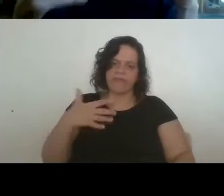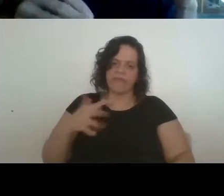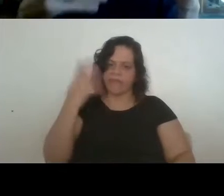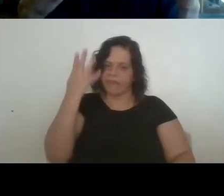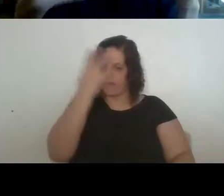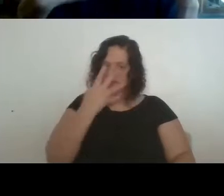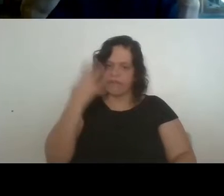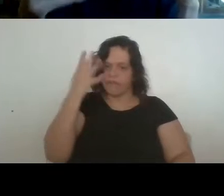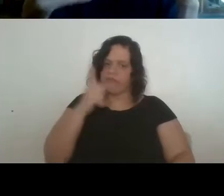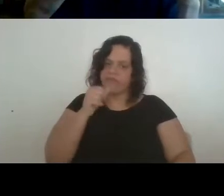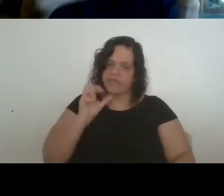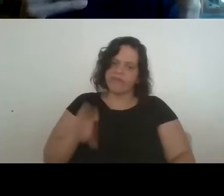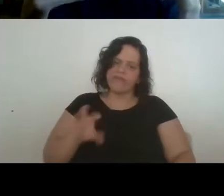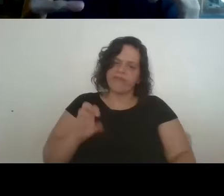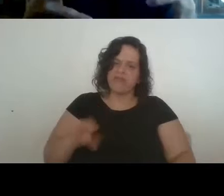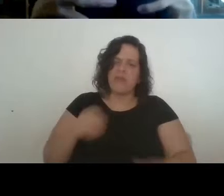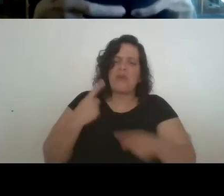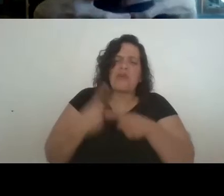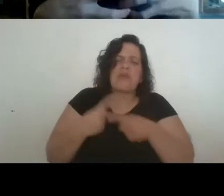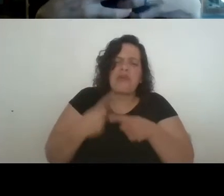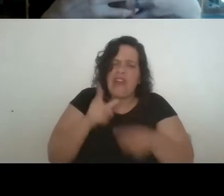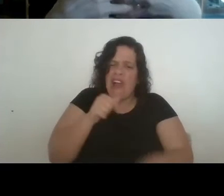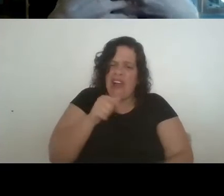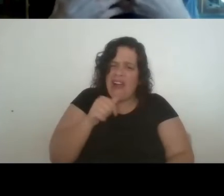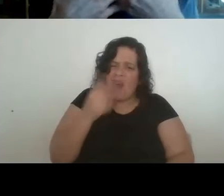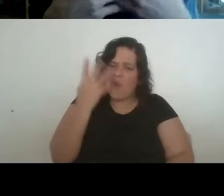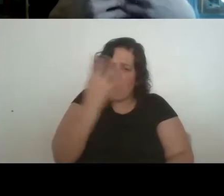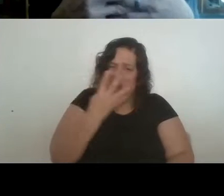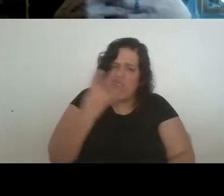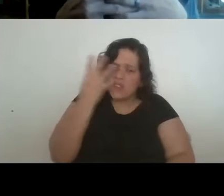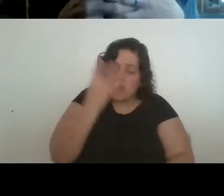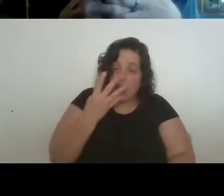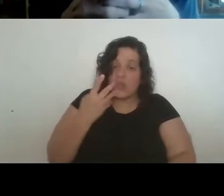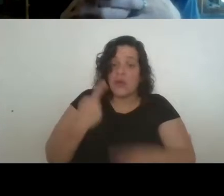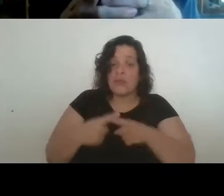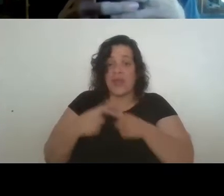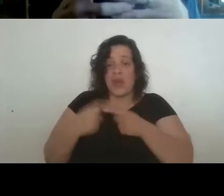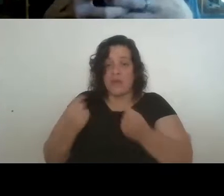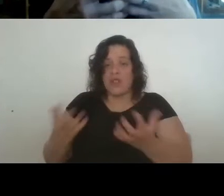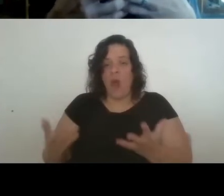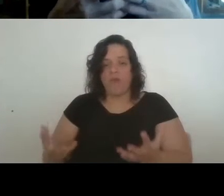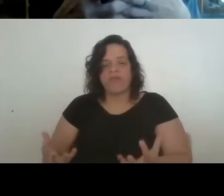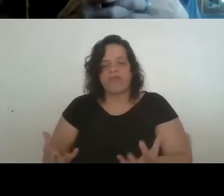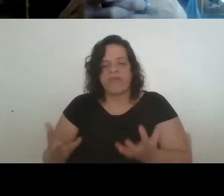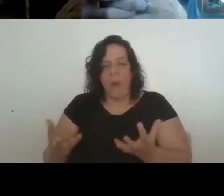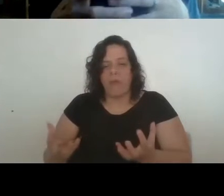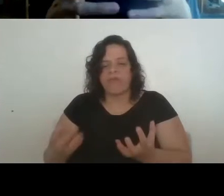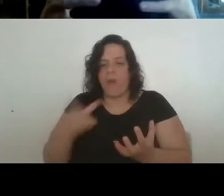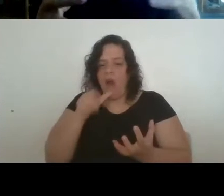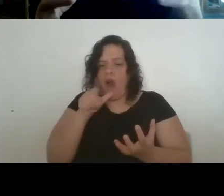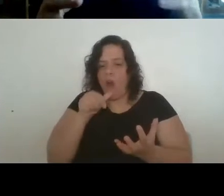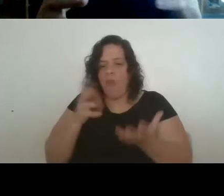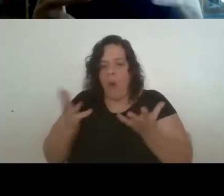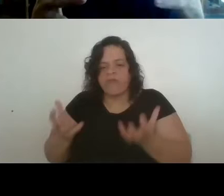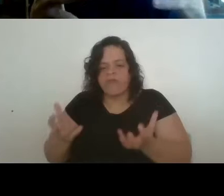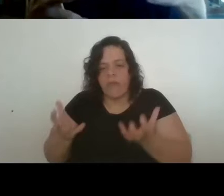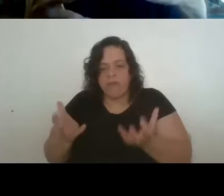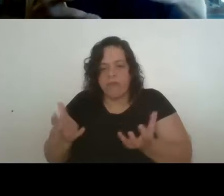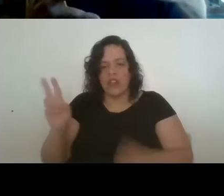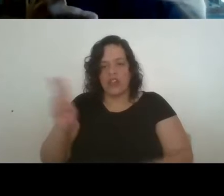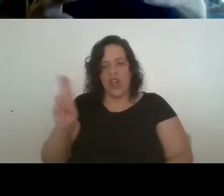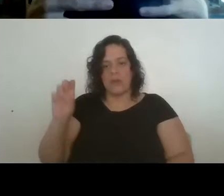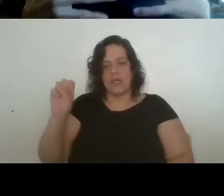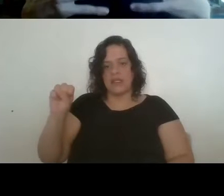fica tanto tempo com água entrando? Porque a gente precisa saturar o solo, saturar ao ponto